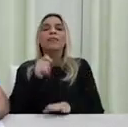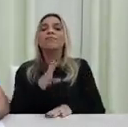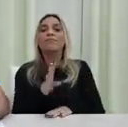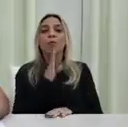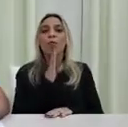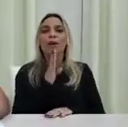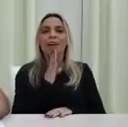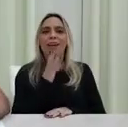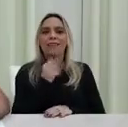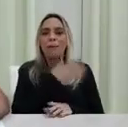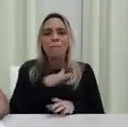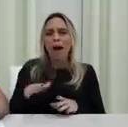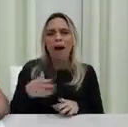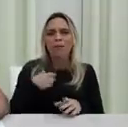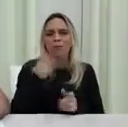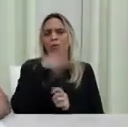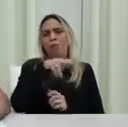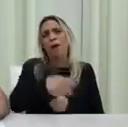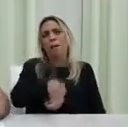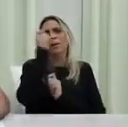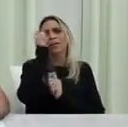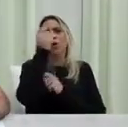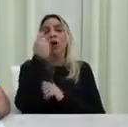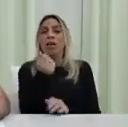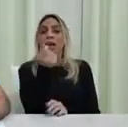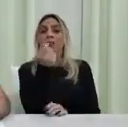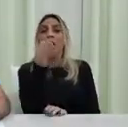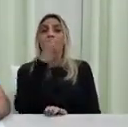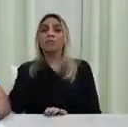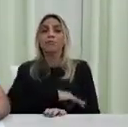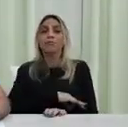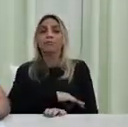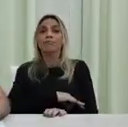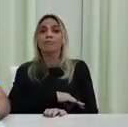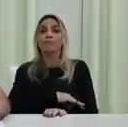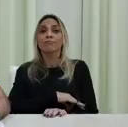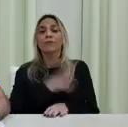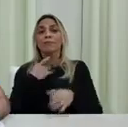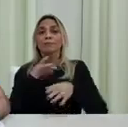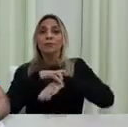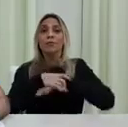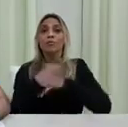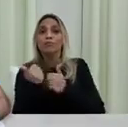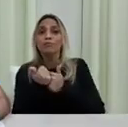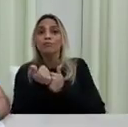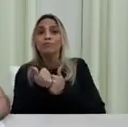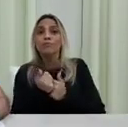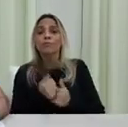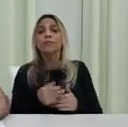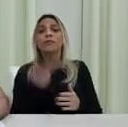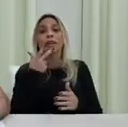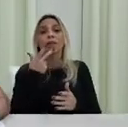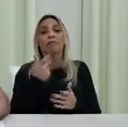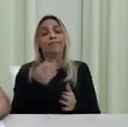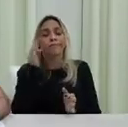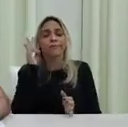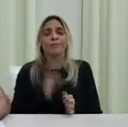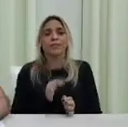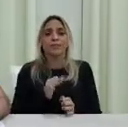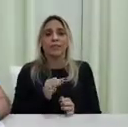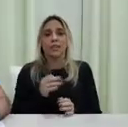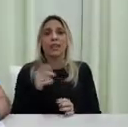o seguro-defesa. Tem um estado, eu vou falar com esse estado, para evitar problemas, né? Mas lá na frente vai dizer com toda